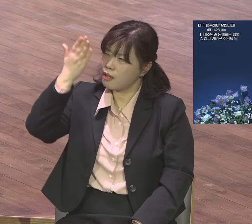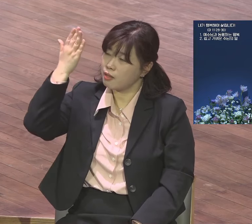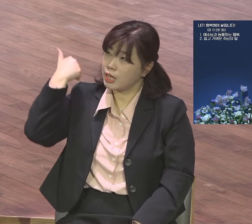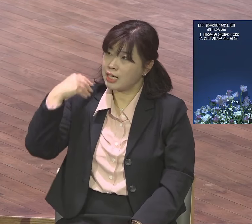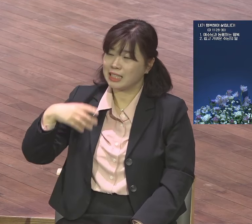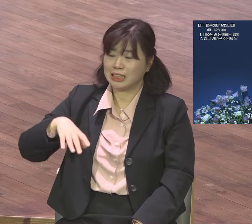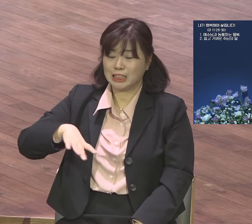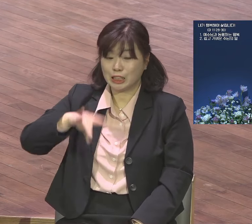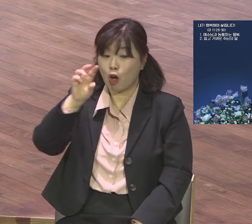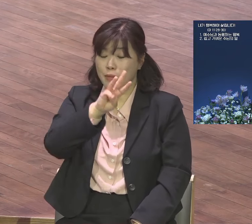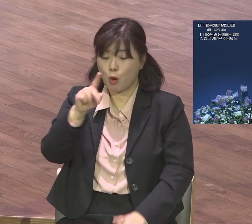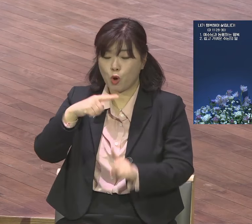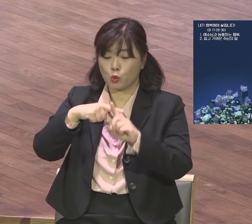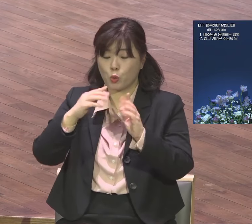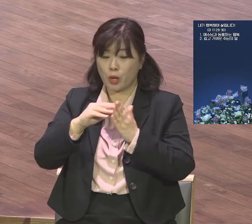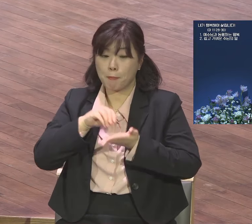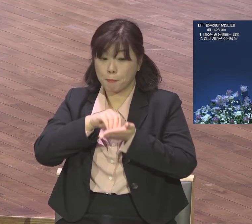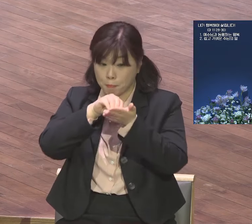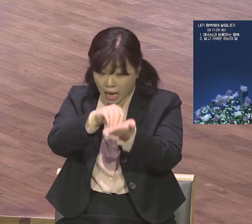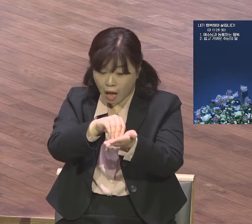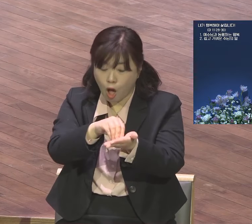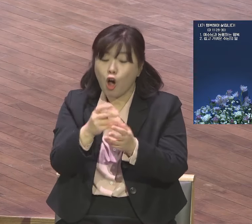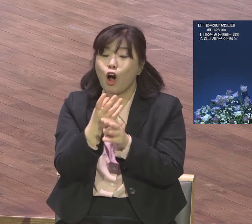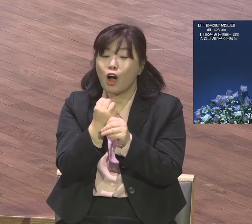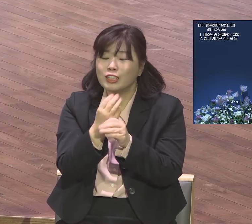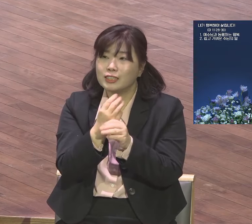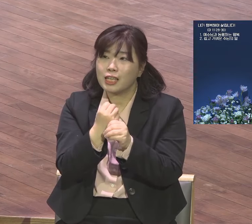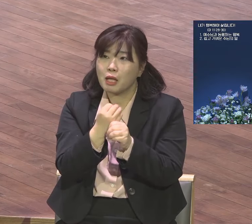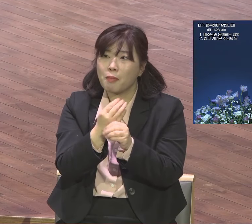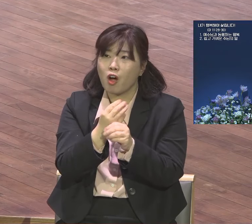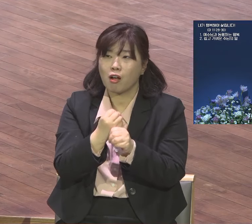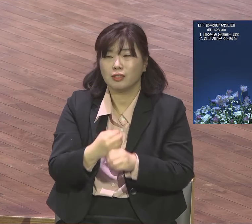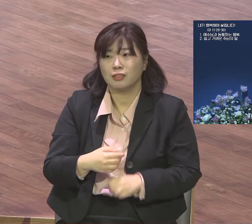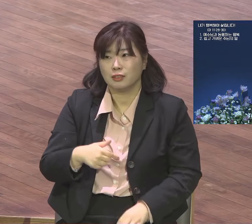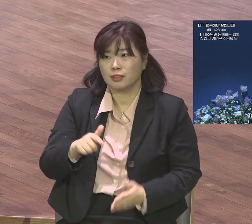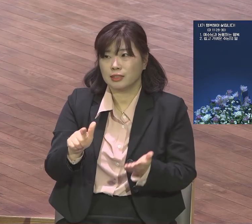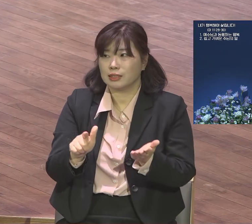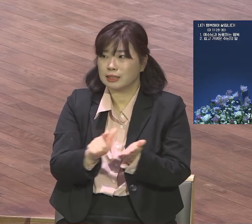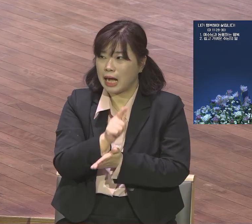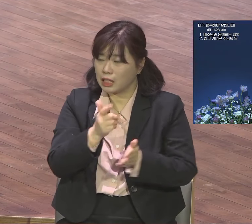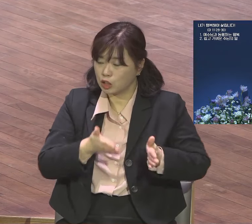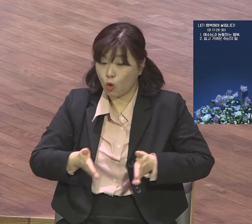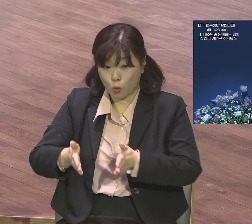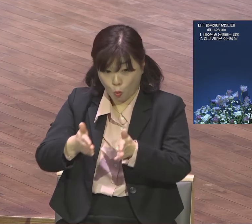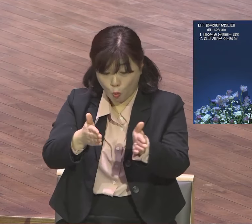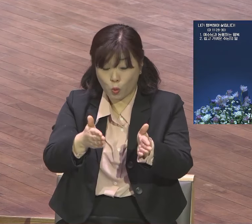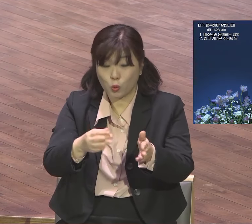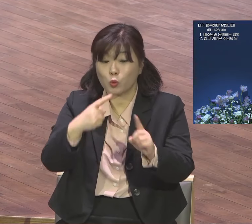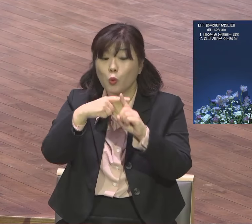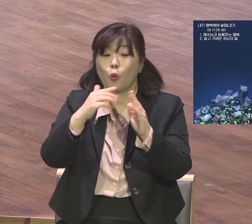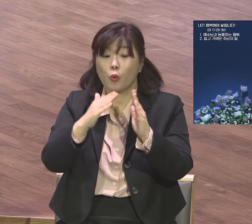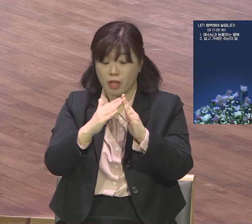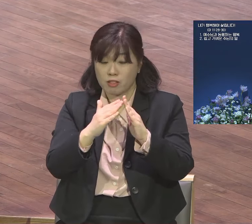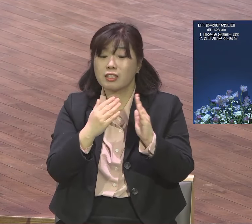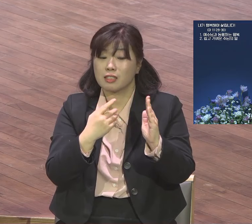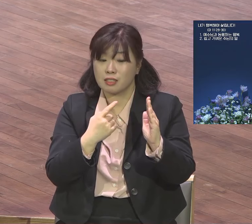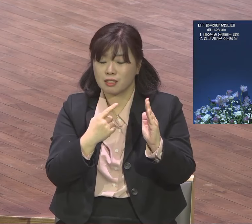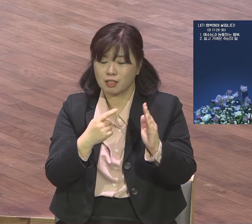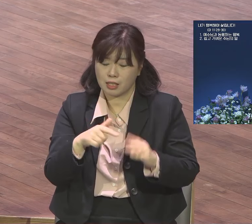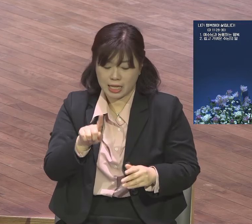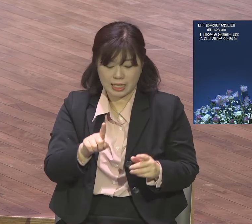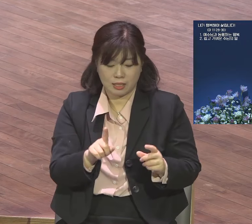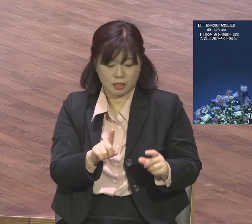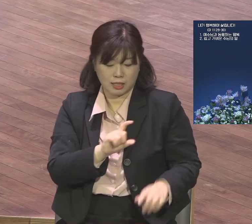당시 제가 국내 최대 물류기업인 대한통운 공채 32기로 입사를 해서 신입사원 교육을